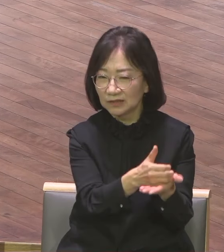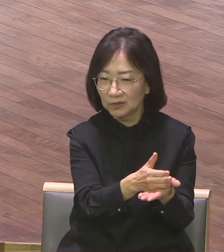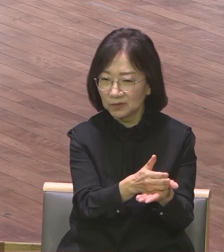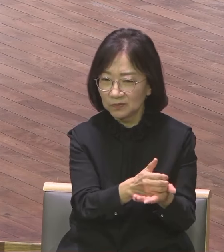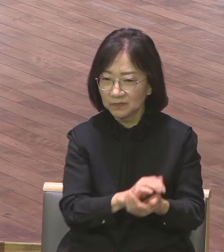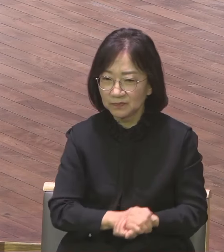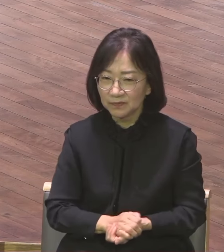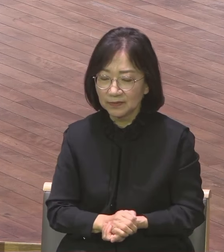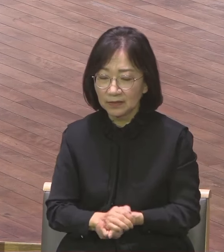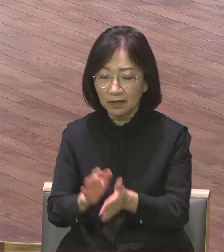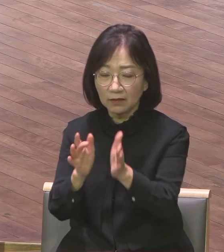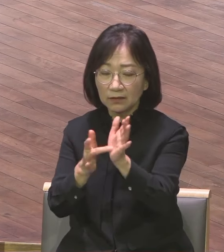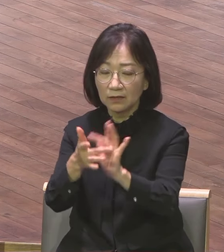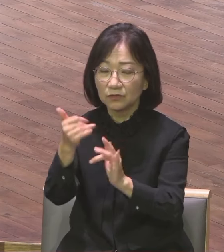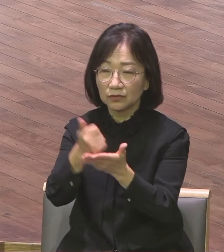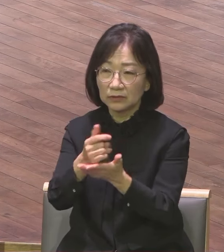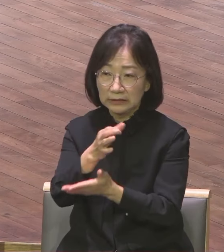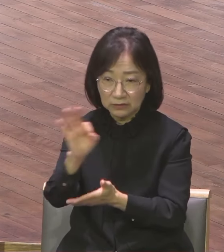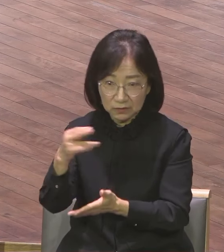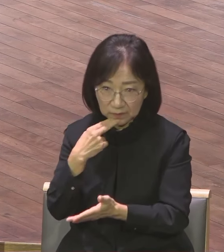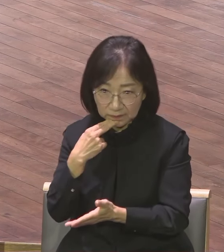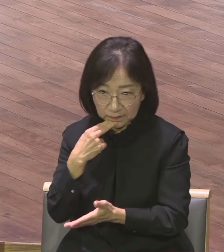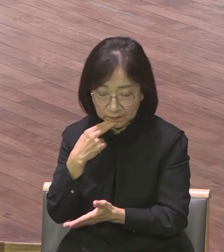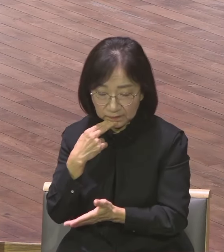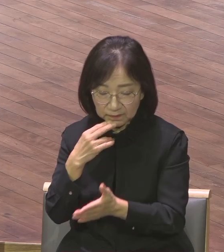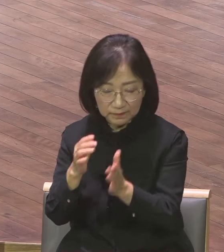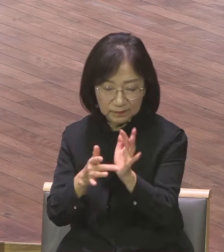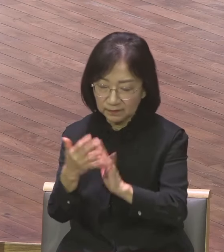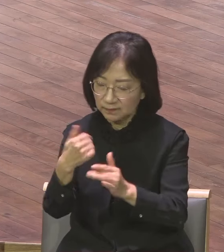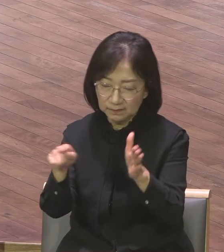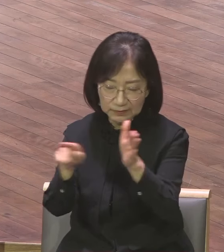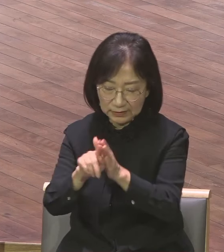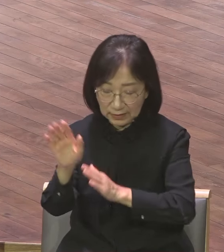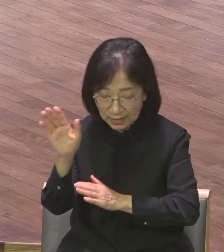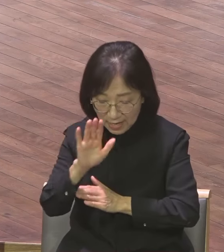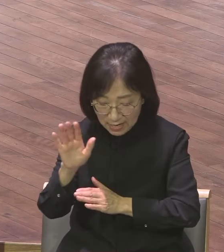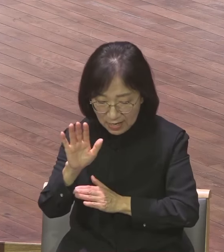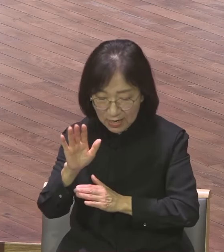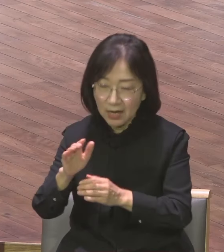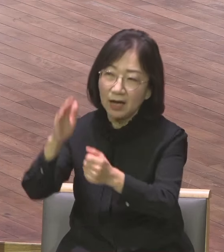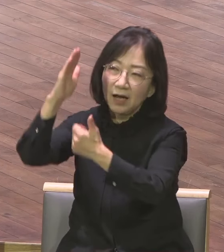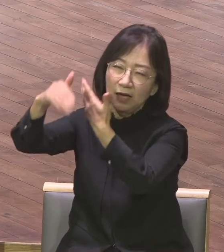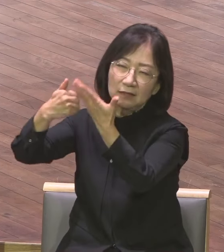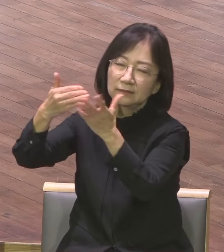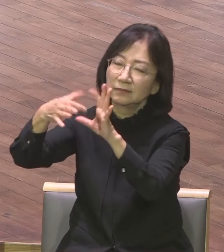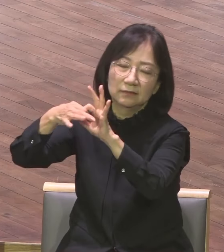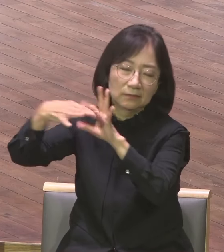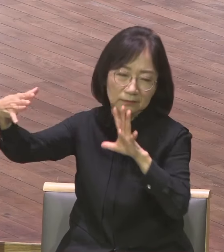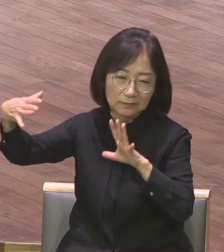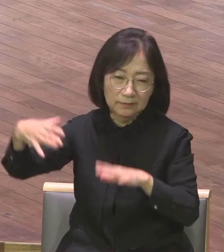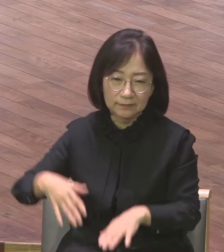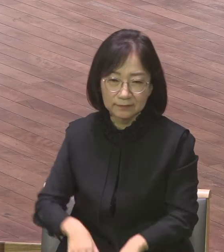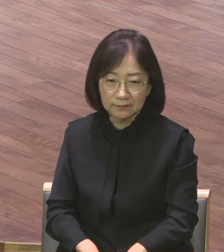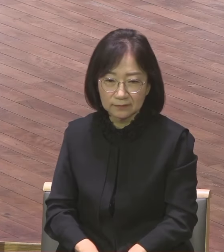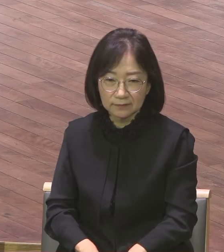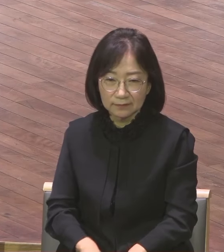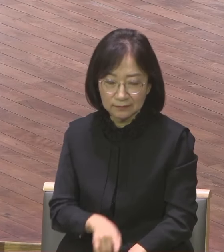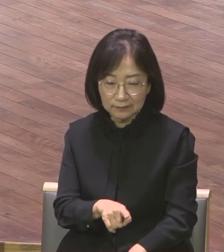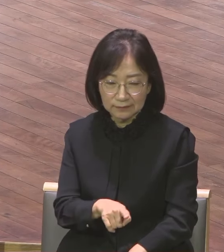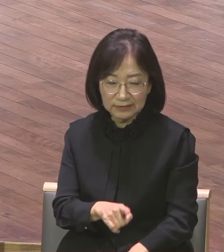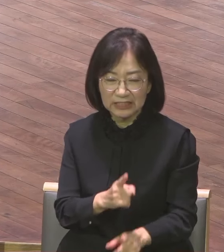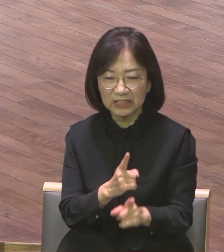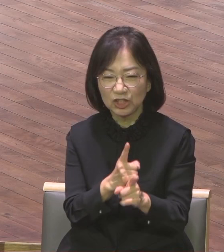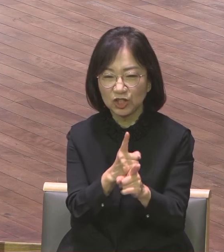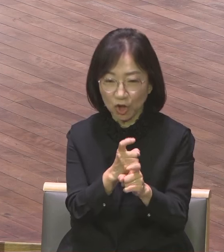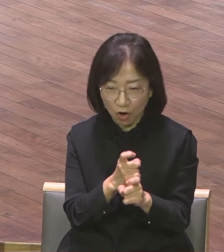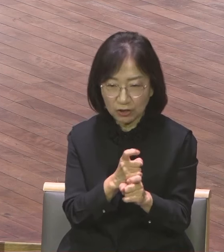예수를 신하지 아니하는 영마다 하나님께 속한 것이 아니니 이는 곧